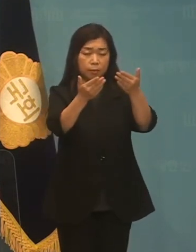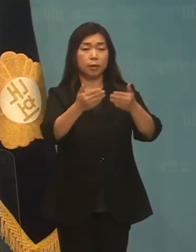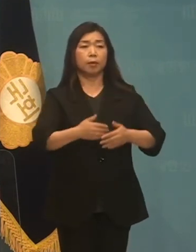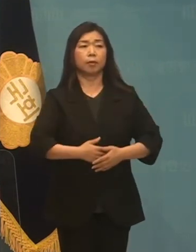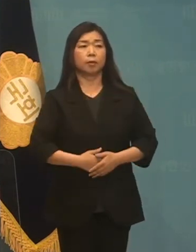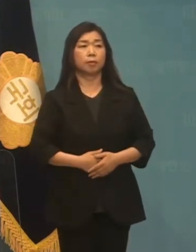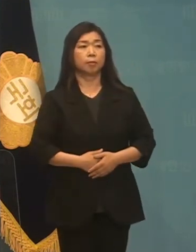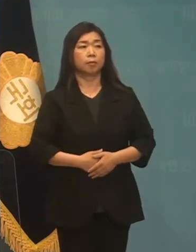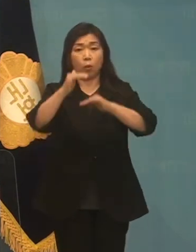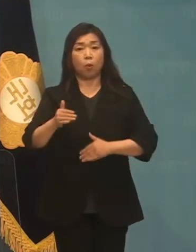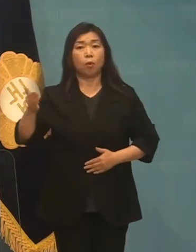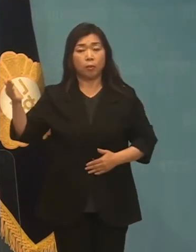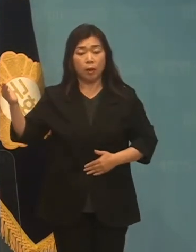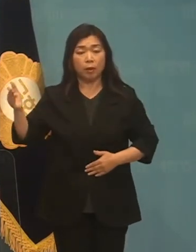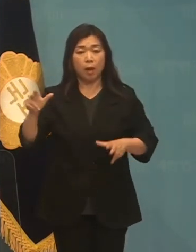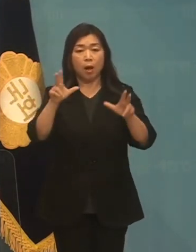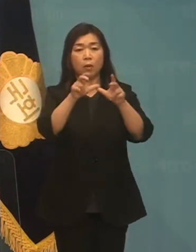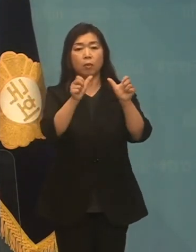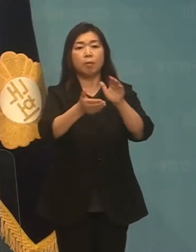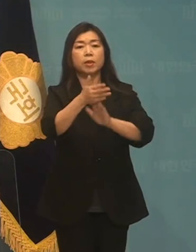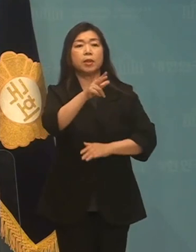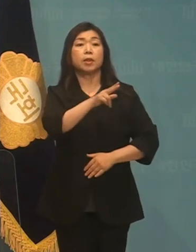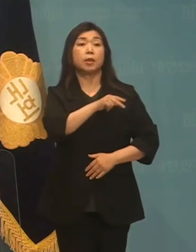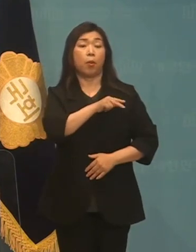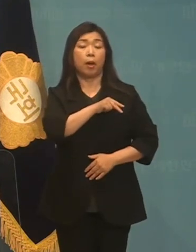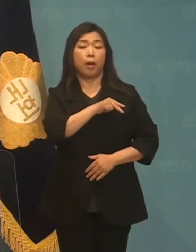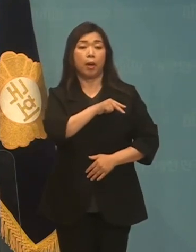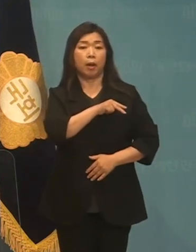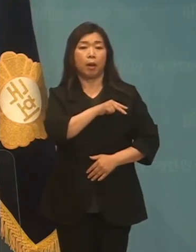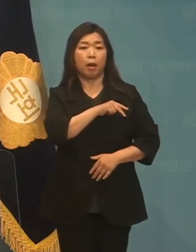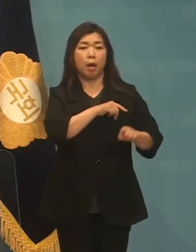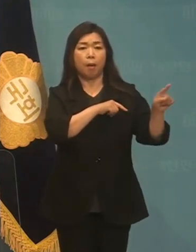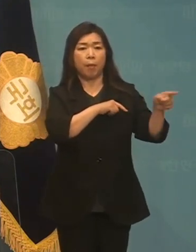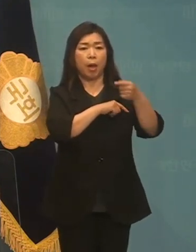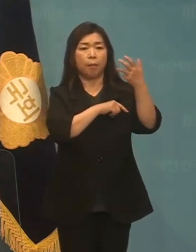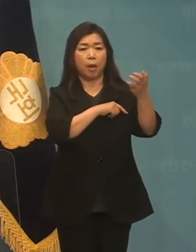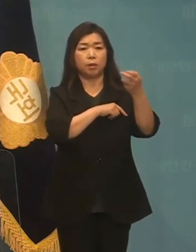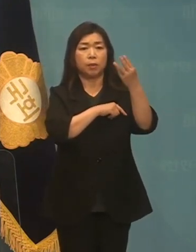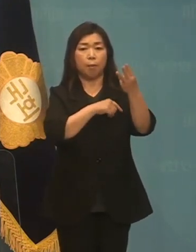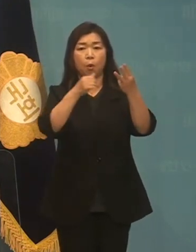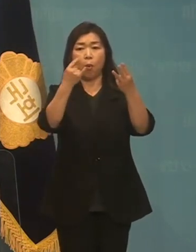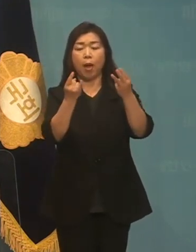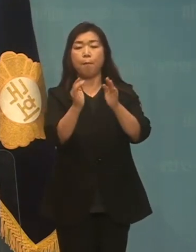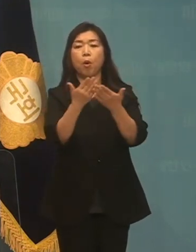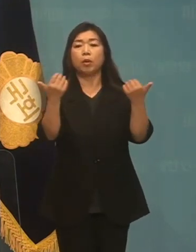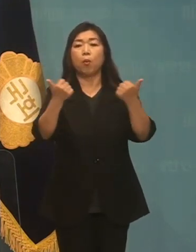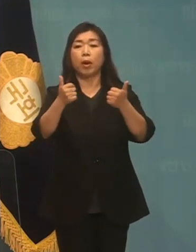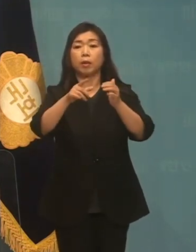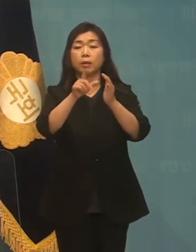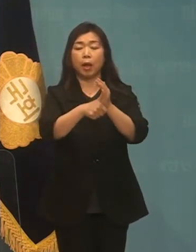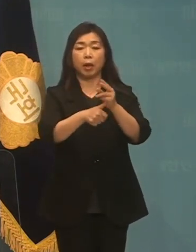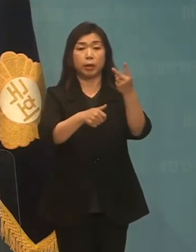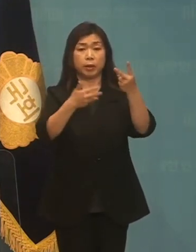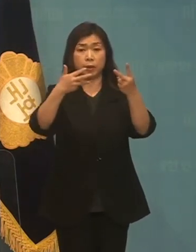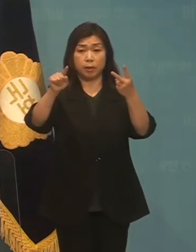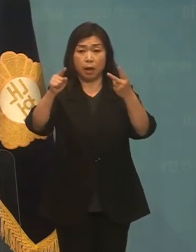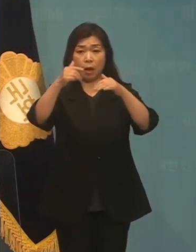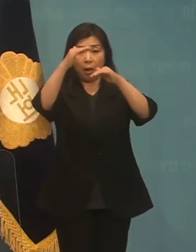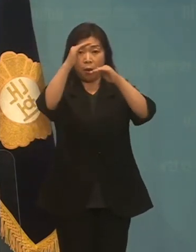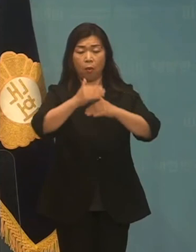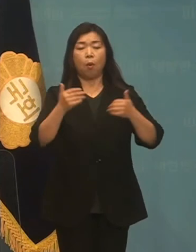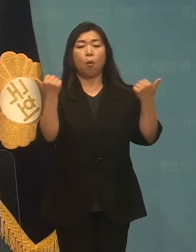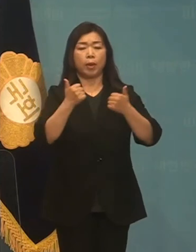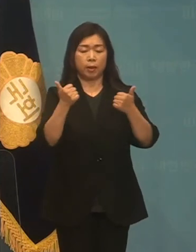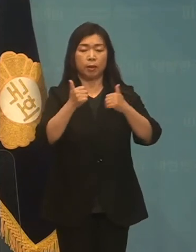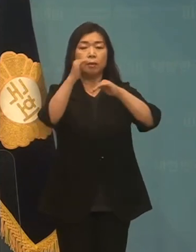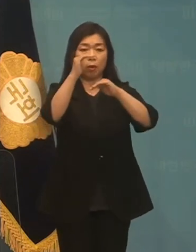말씀드리겠습니다. 제가 성남시의회 183회 본회의 제2차